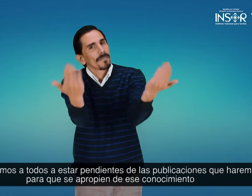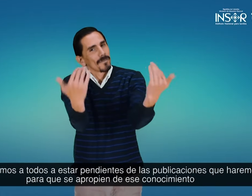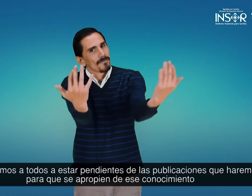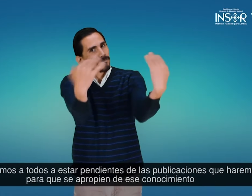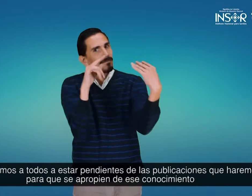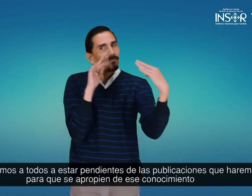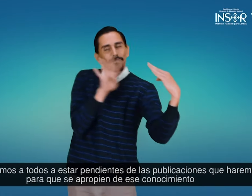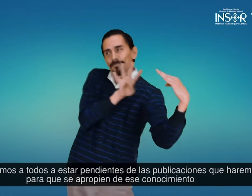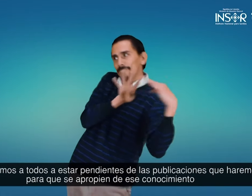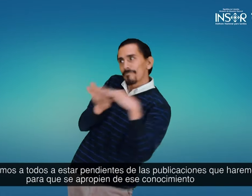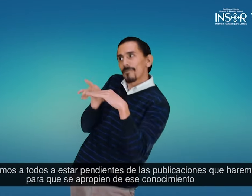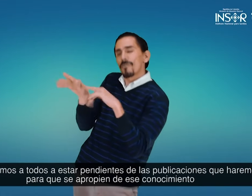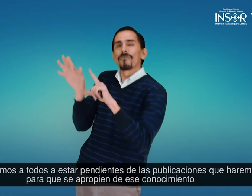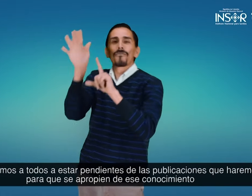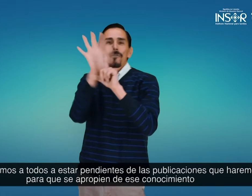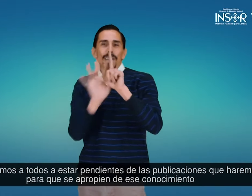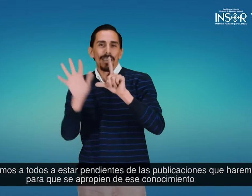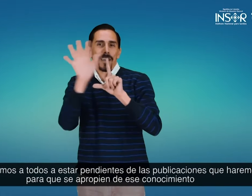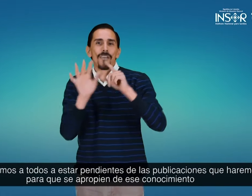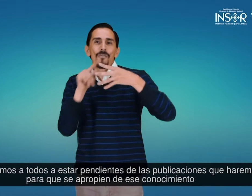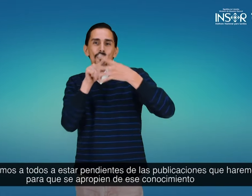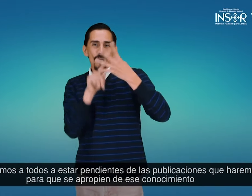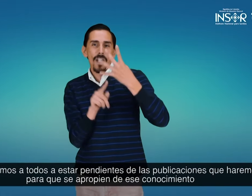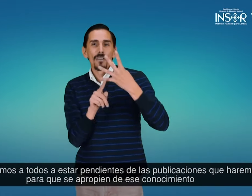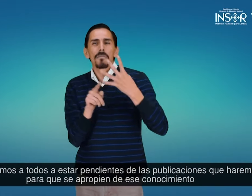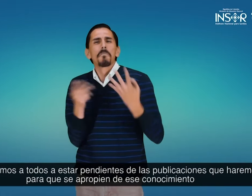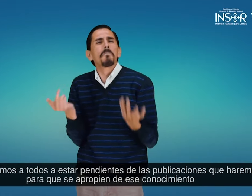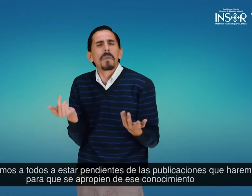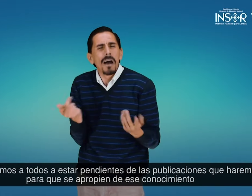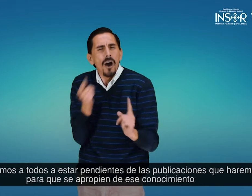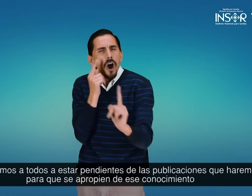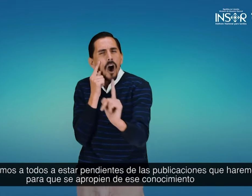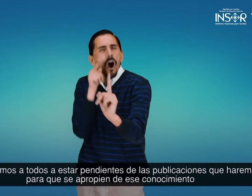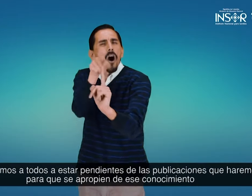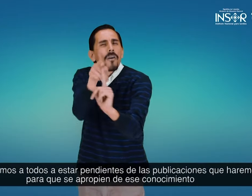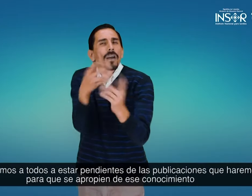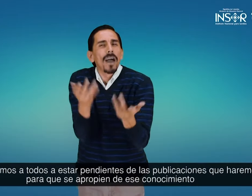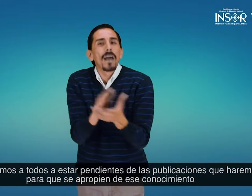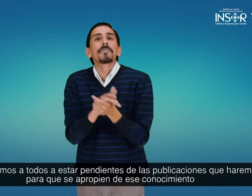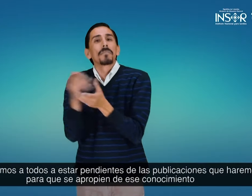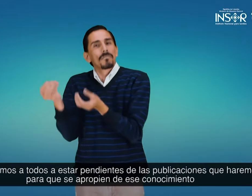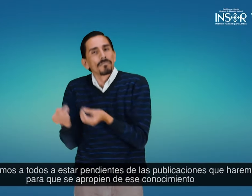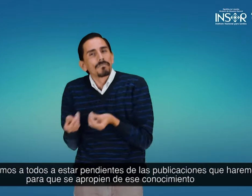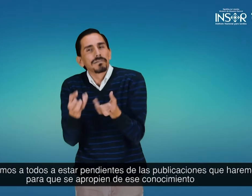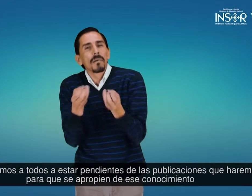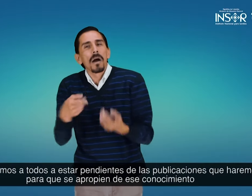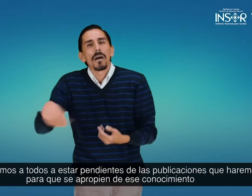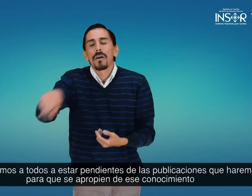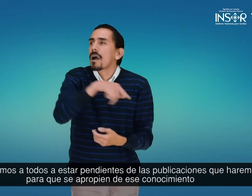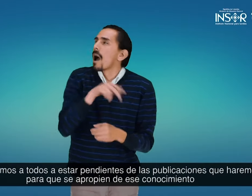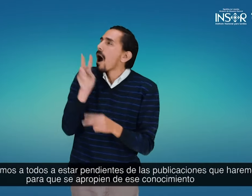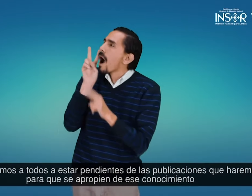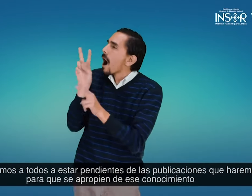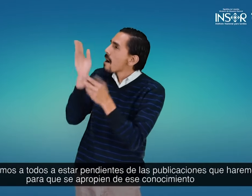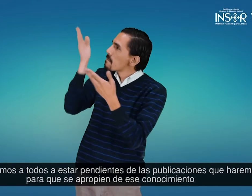Los invitamos a todos a estar pendientes de las publicaciones que haremos para que se apropien de ese